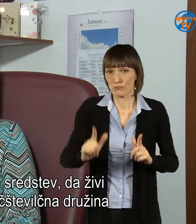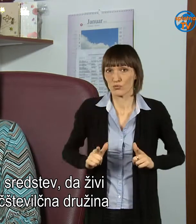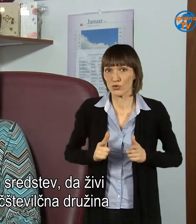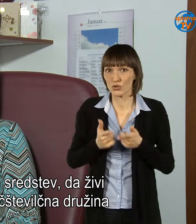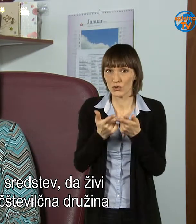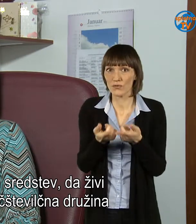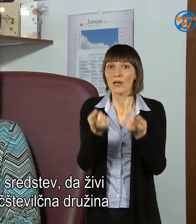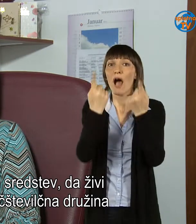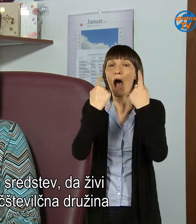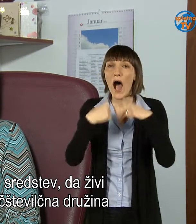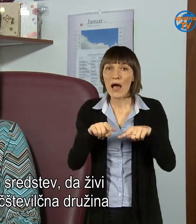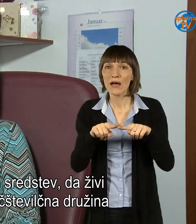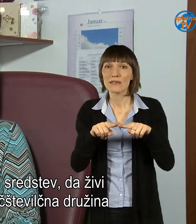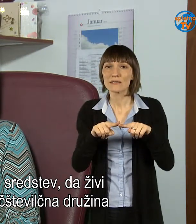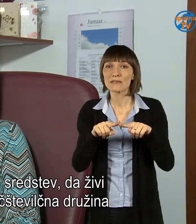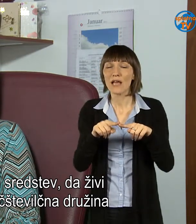da je